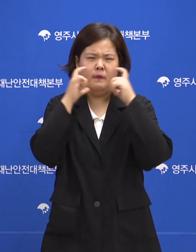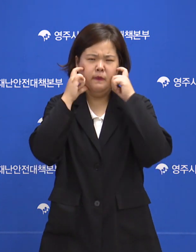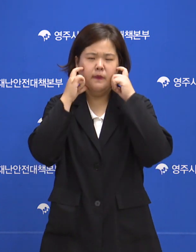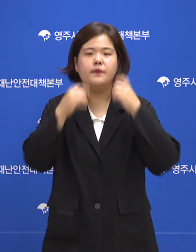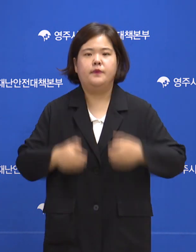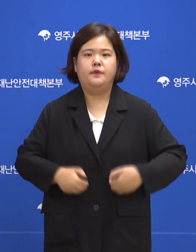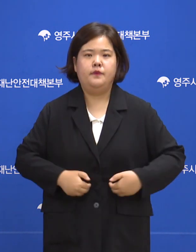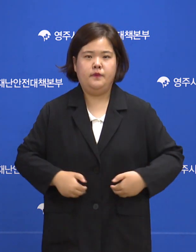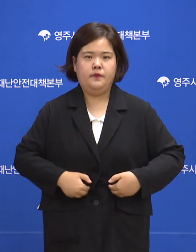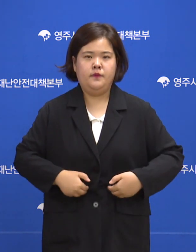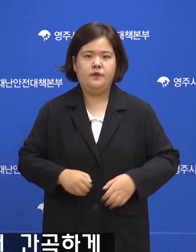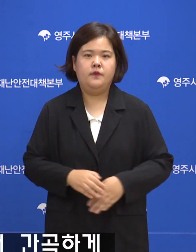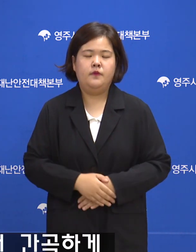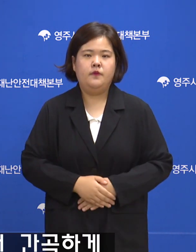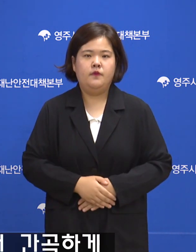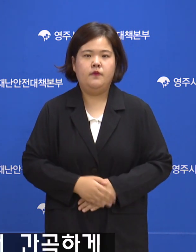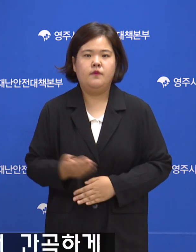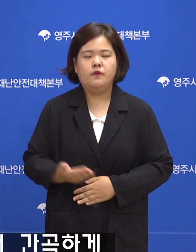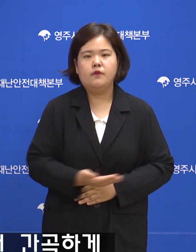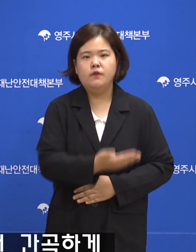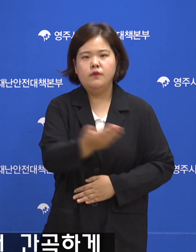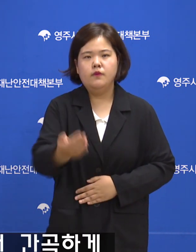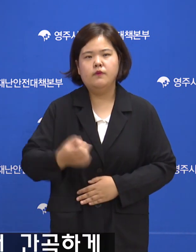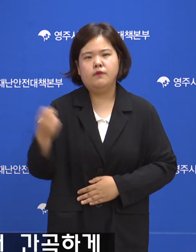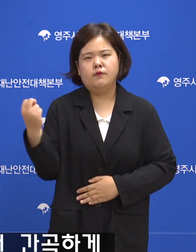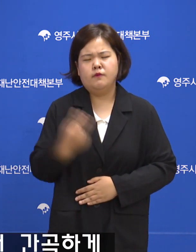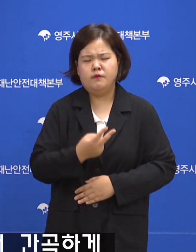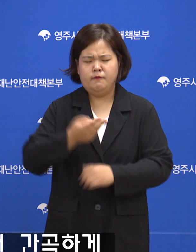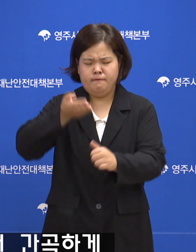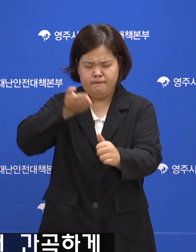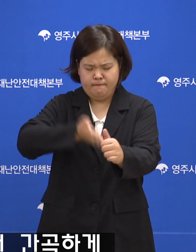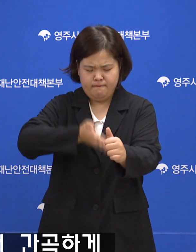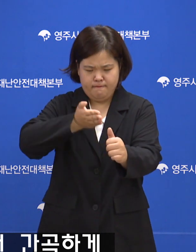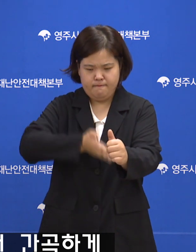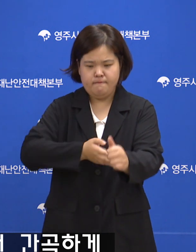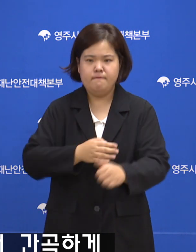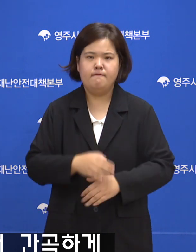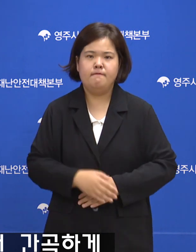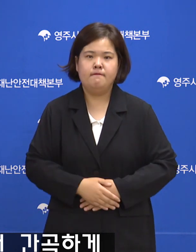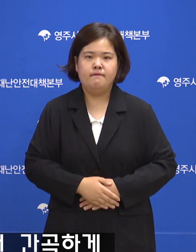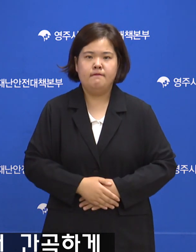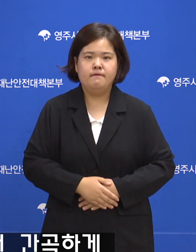하겠습니다. 이에 시민 여러분께 다시 한번 간곡하게 당부를 드립니다.